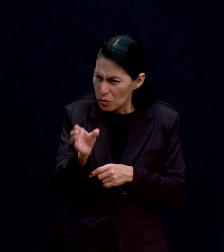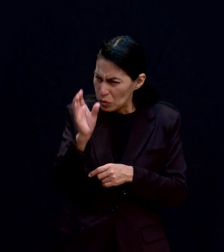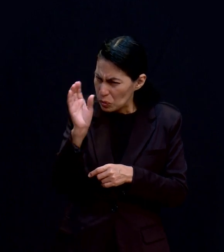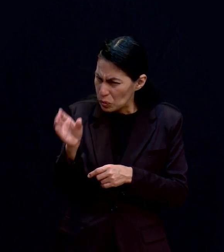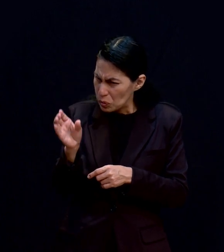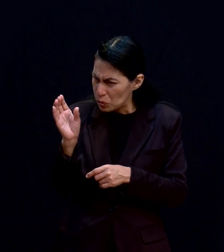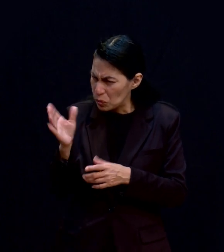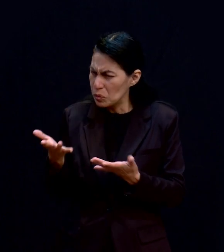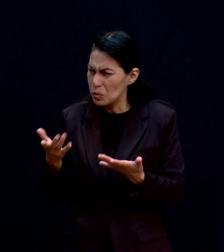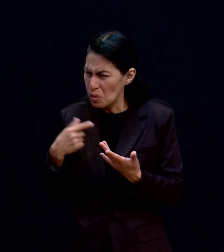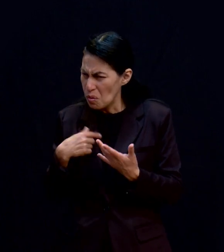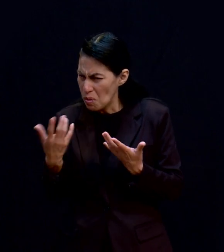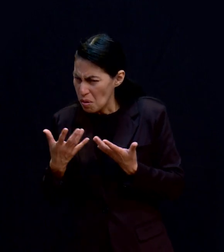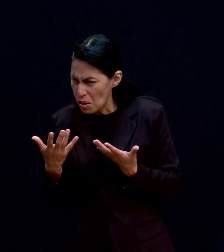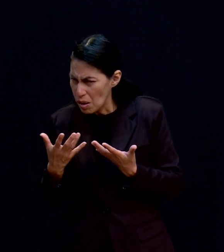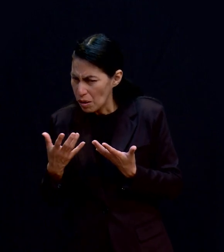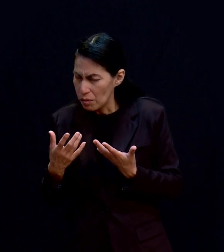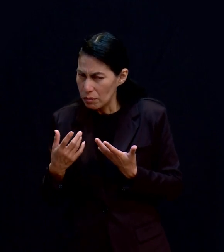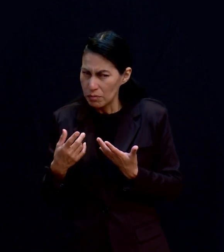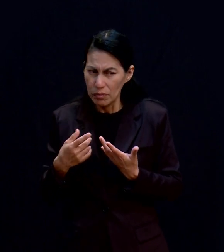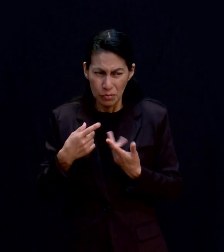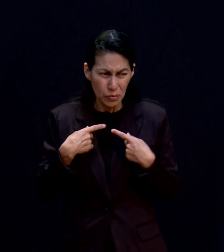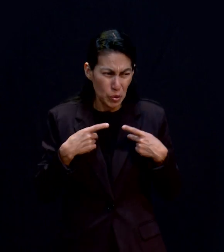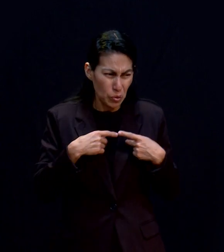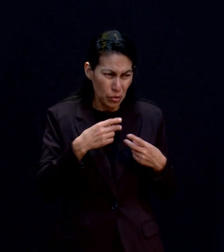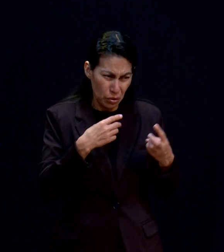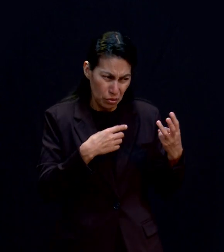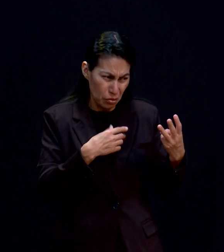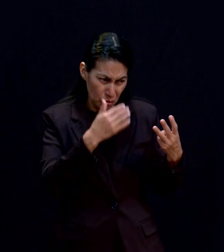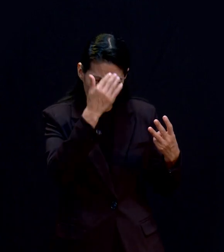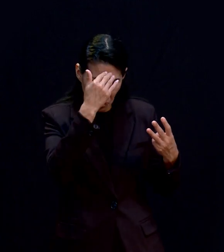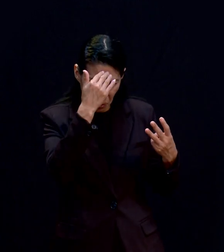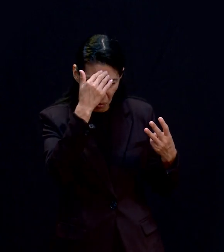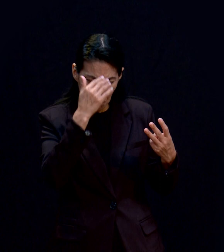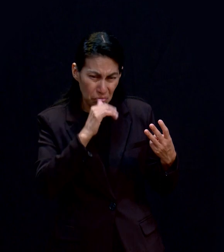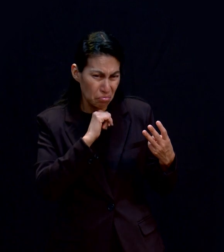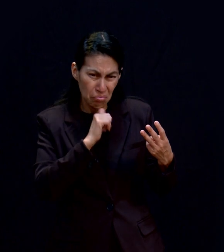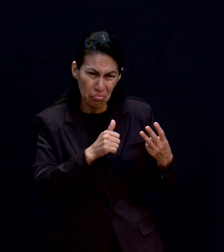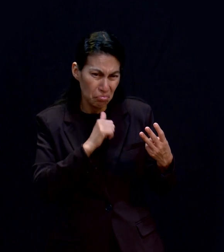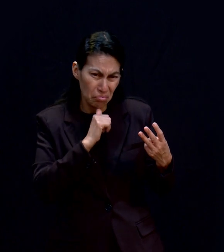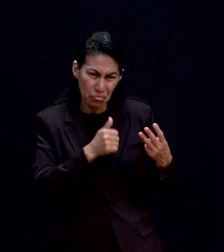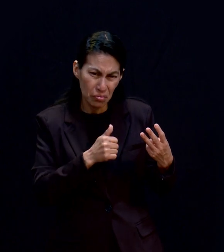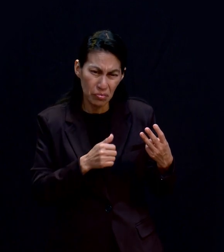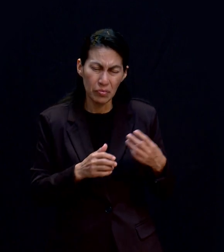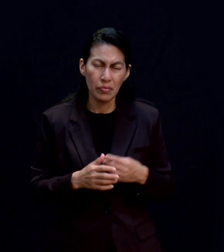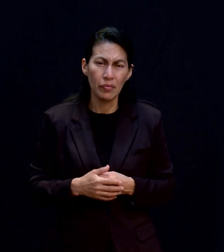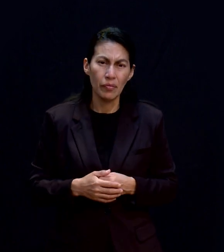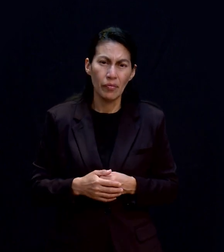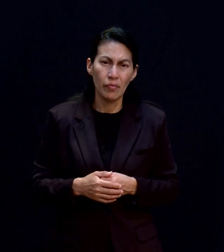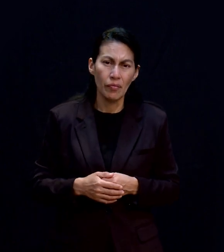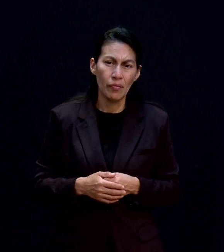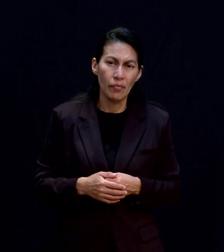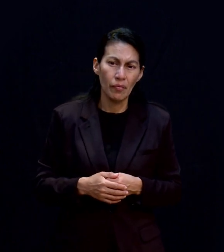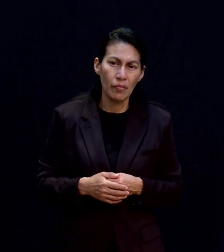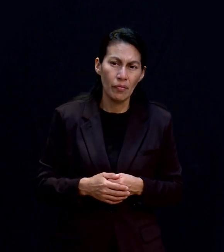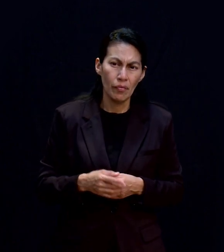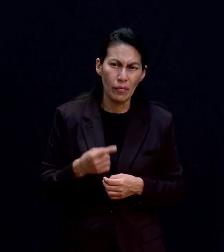que tenía que le gustaría entrevistarme realmente yo no conocía ninguna de estas tres personas